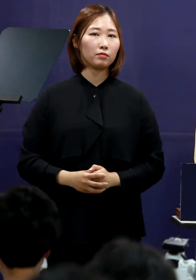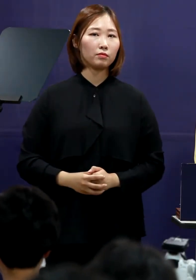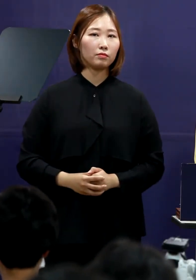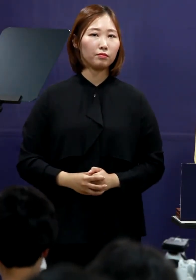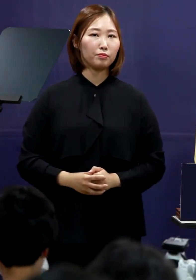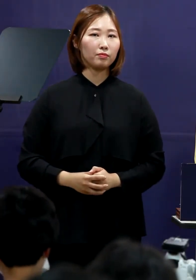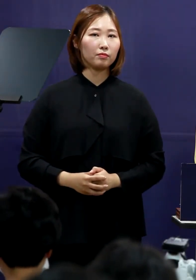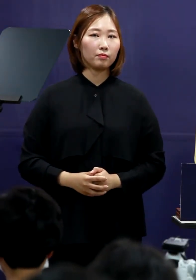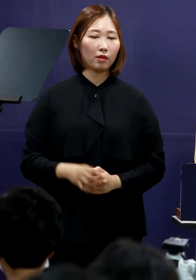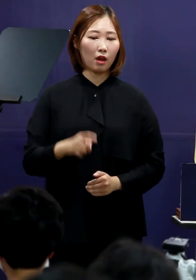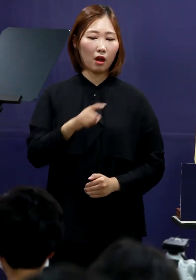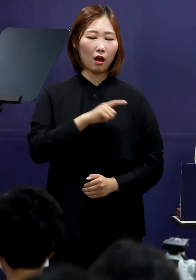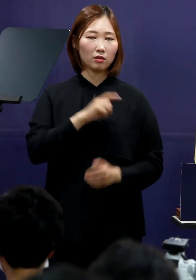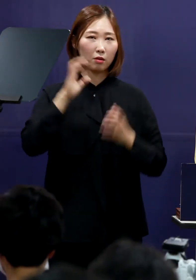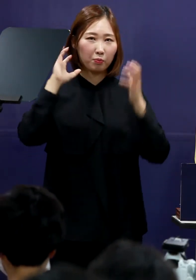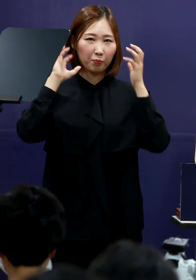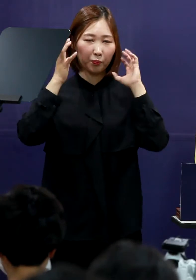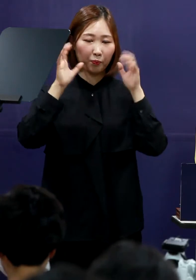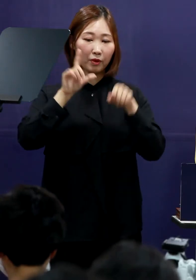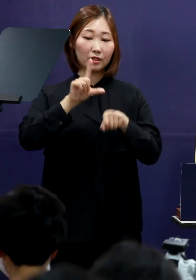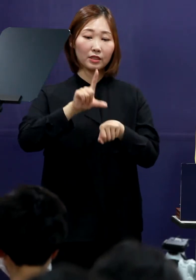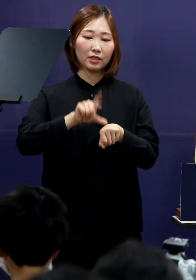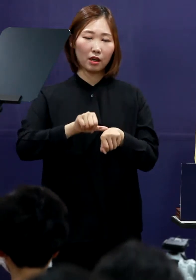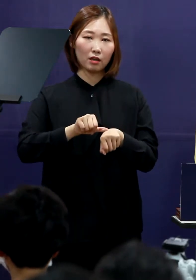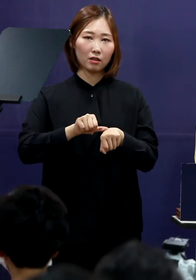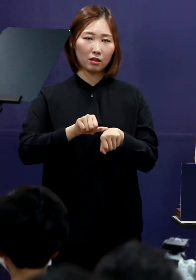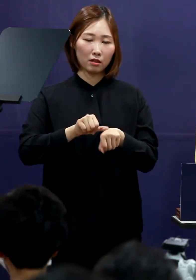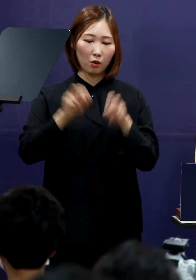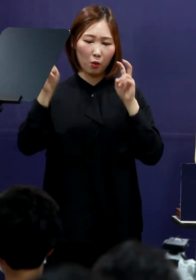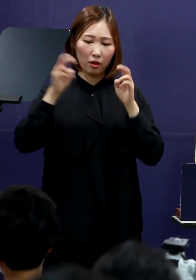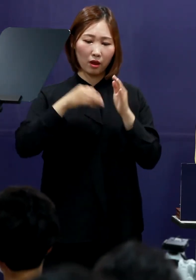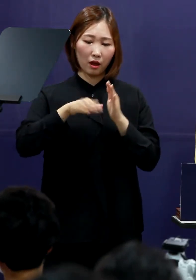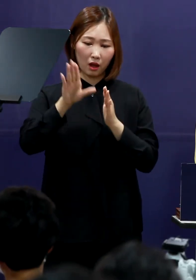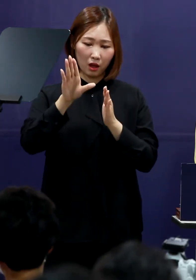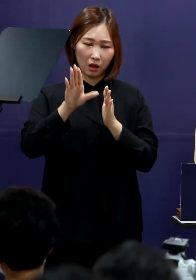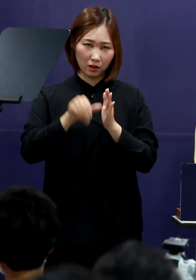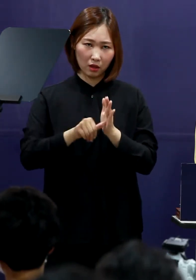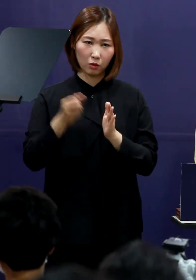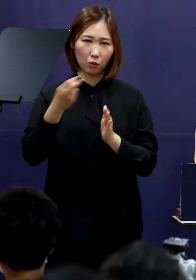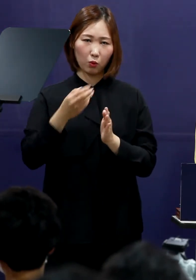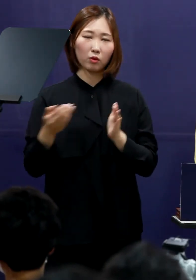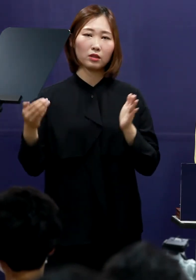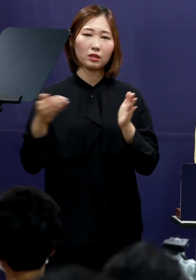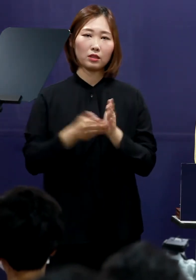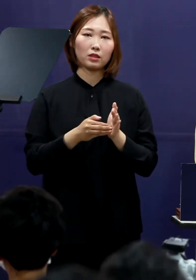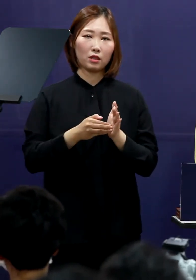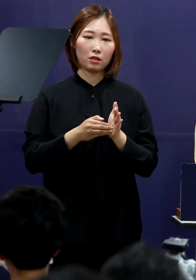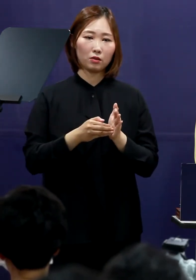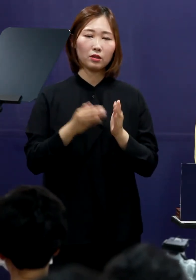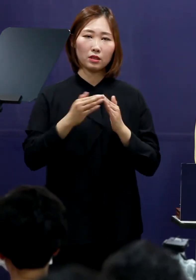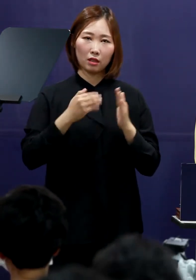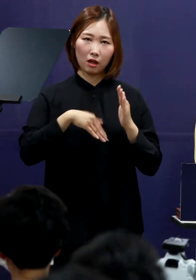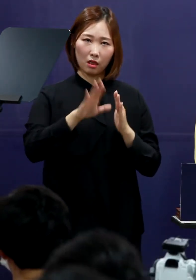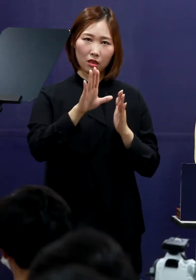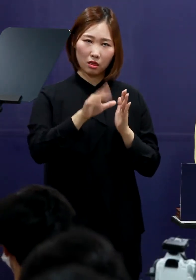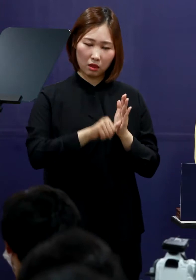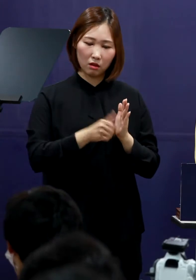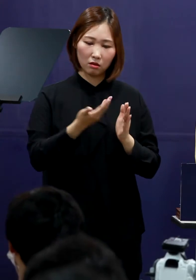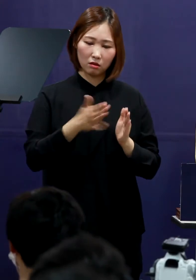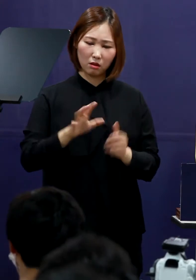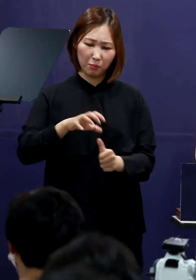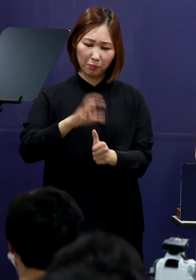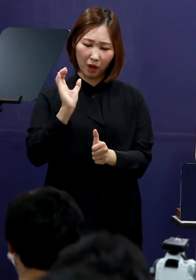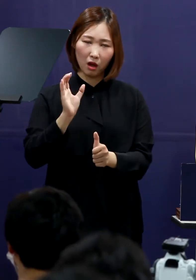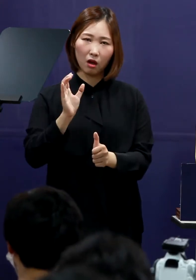가장 혼잡한 시간이 출퇴근 시간대인데 이 시간대에 버스 전용 차로를 폐지하게 되면은